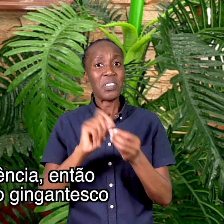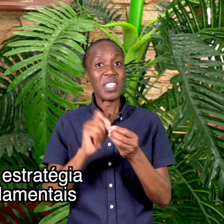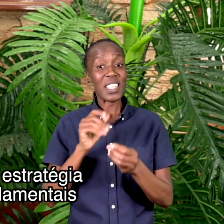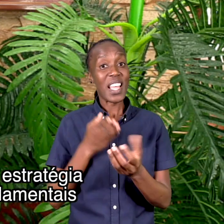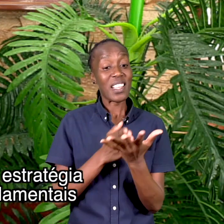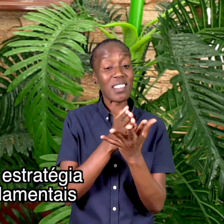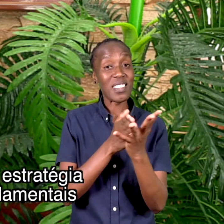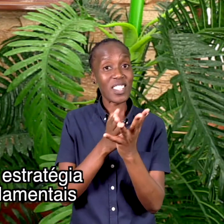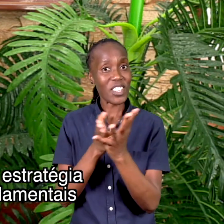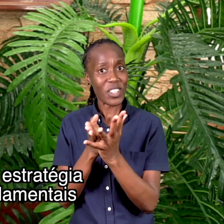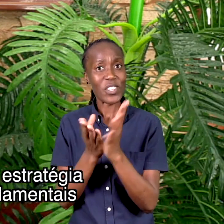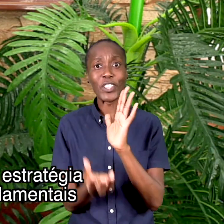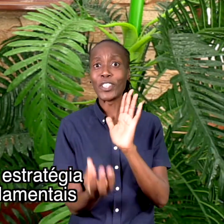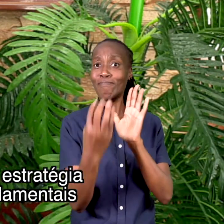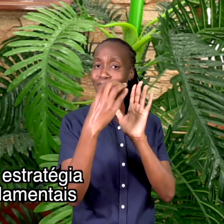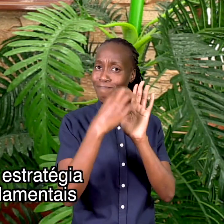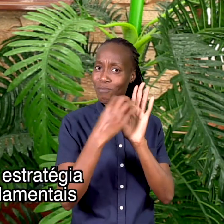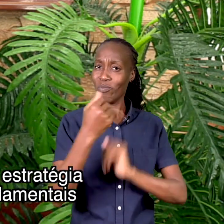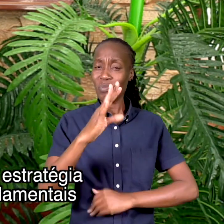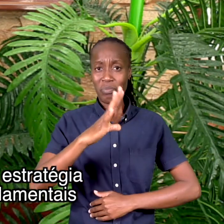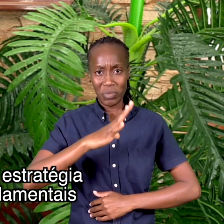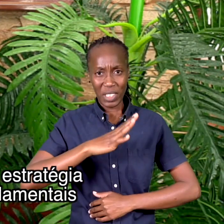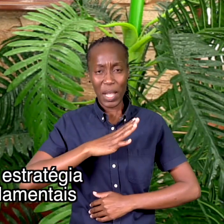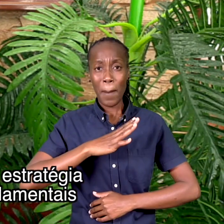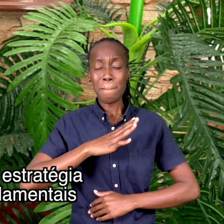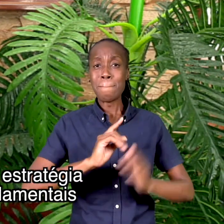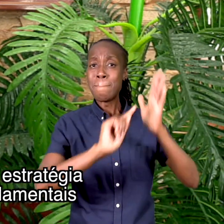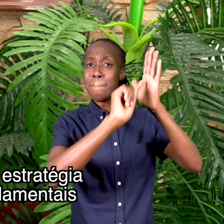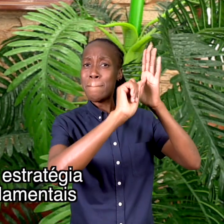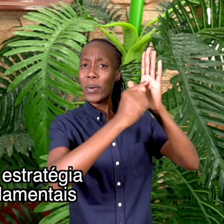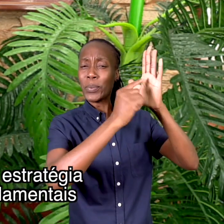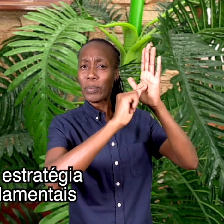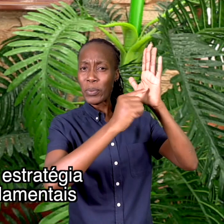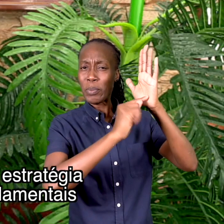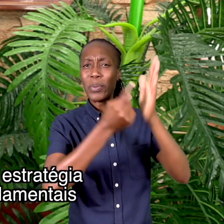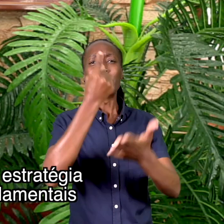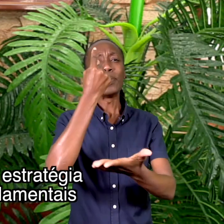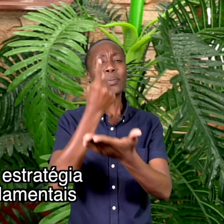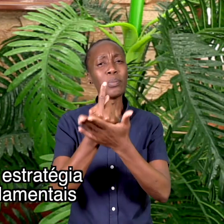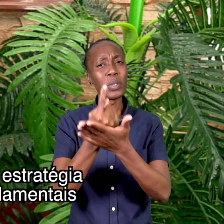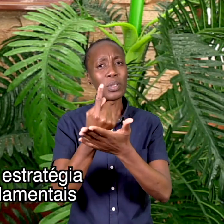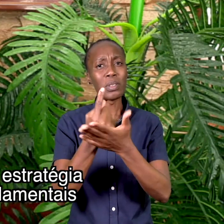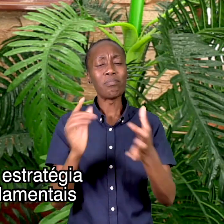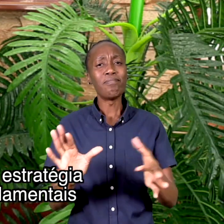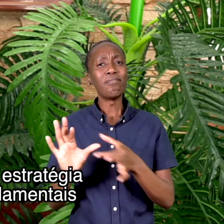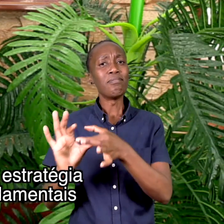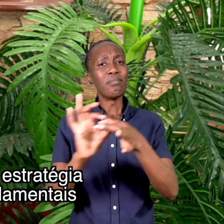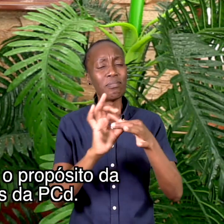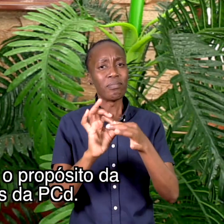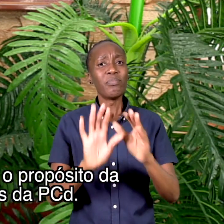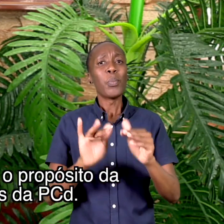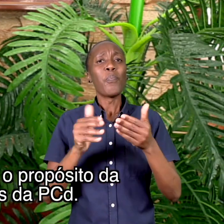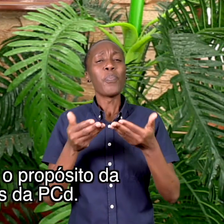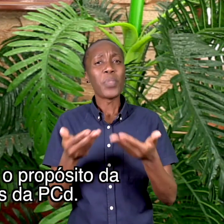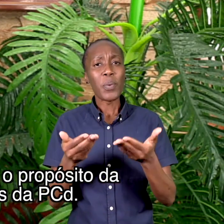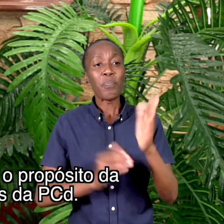gigantesco e corajoso ao adotar essa estratégia composta por pilares